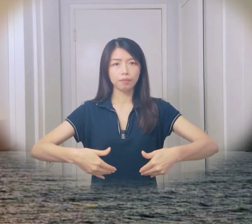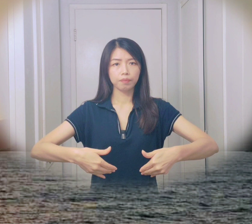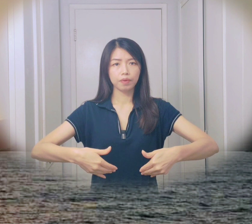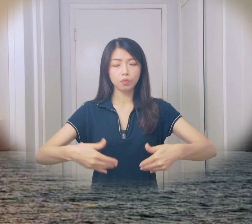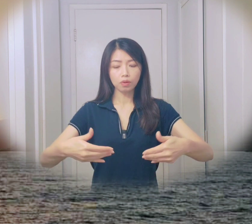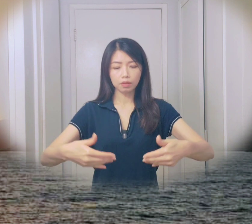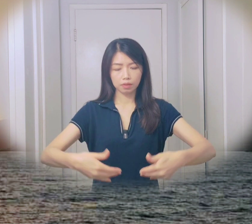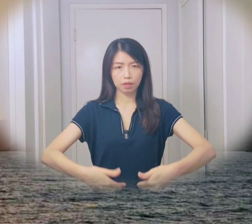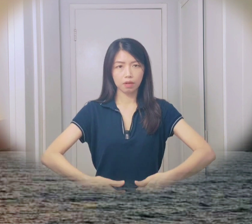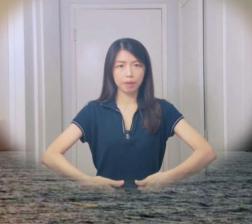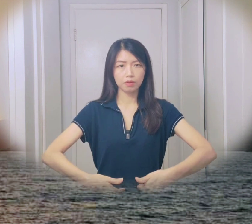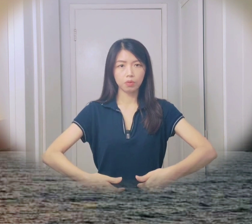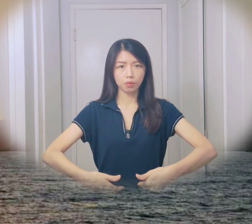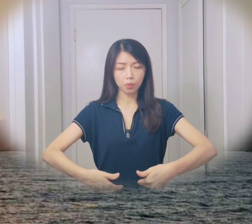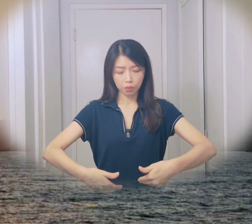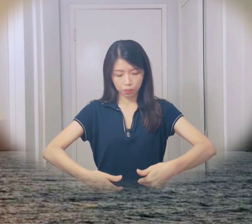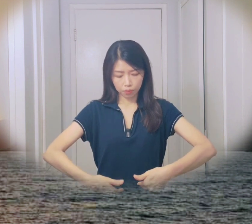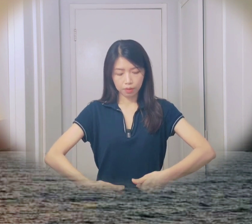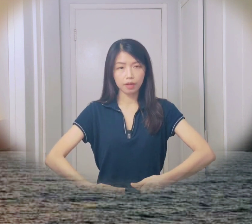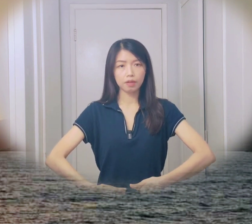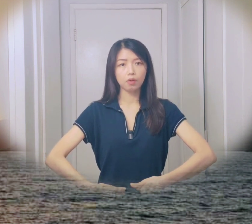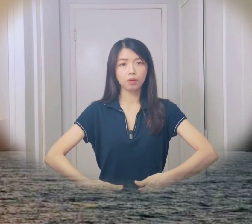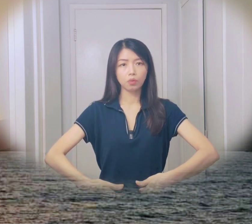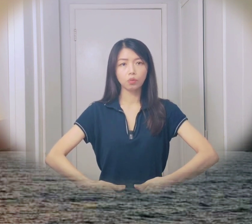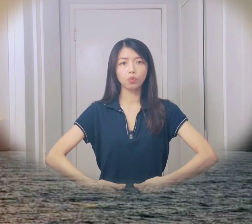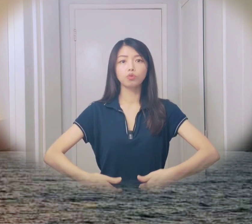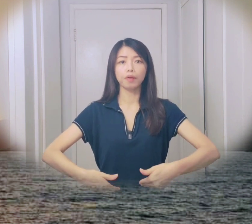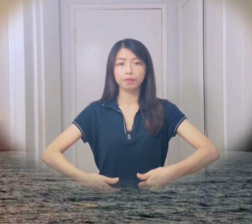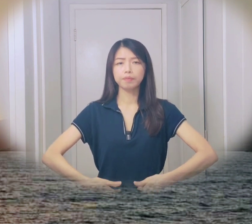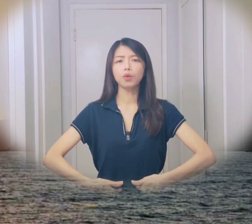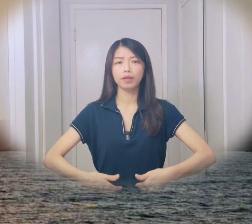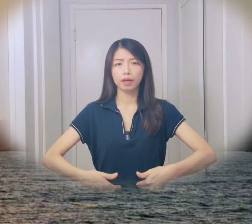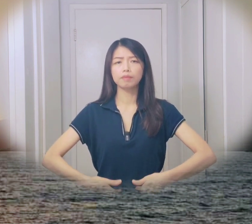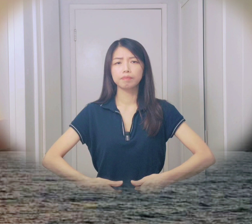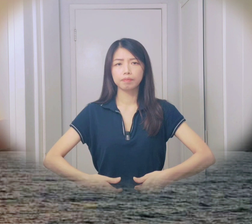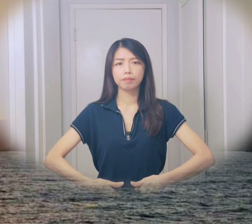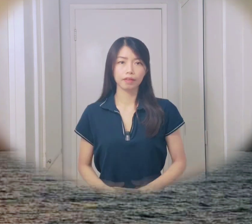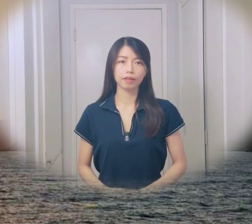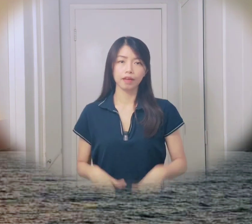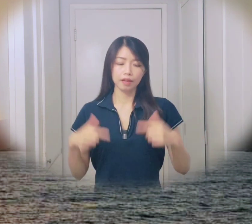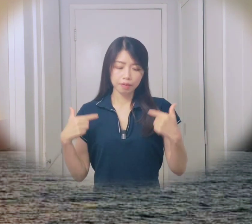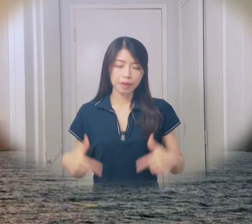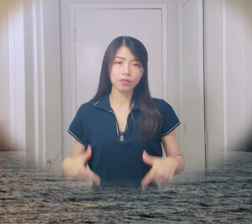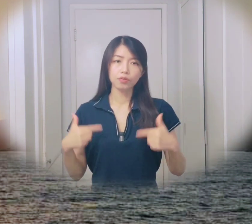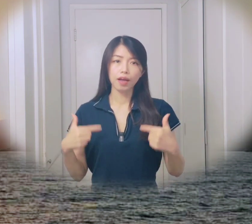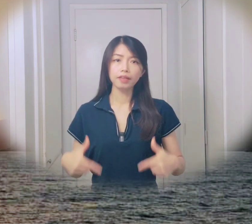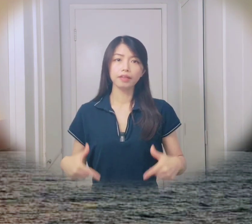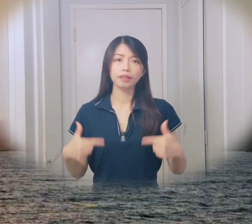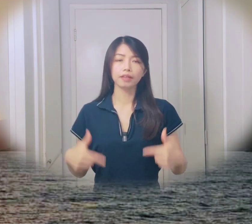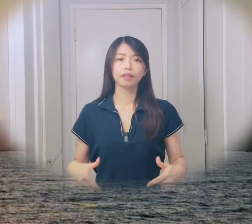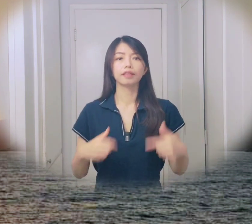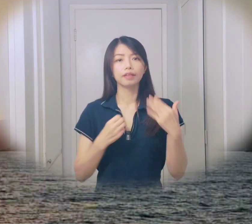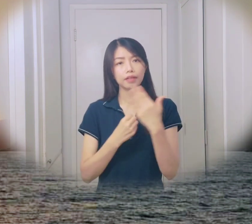이렇게 손끝을 배 쪽으로 향해서 톡톡 2번 필요하다. 매